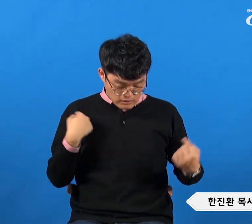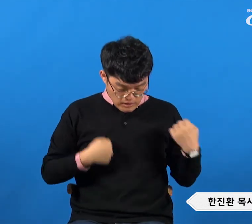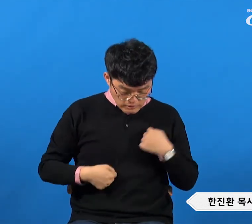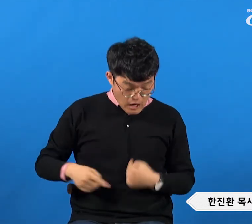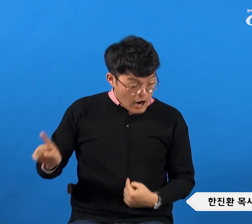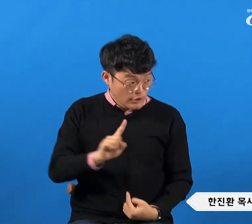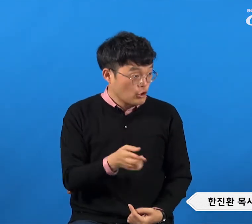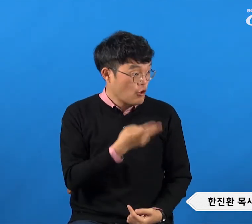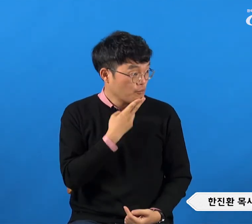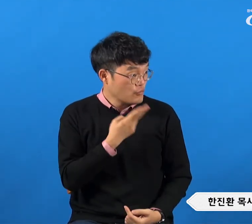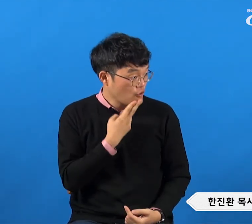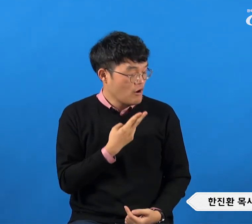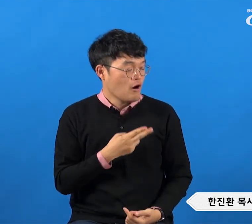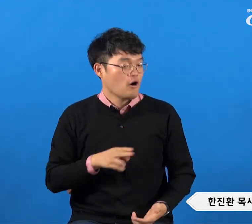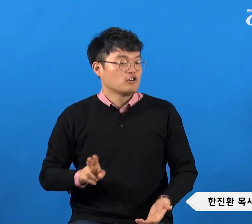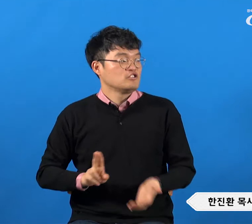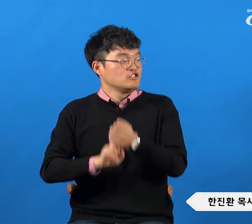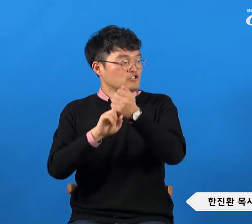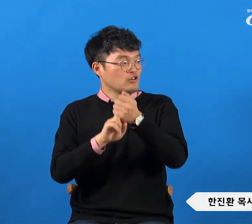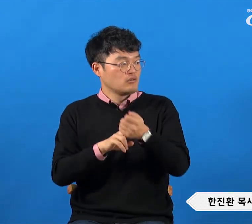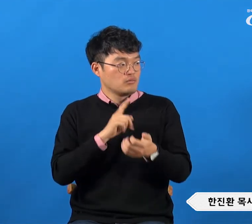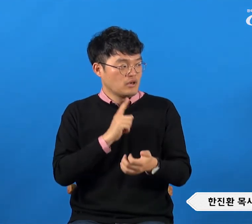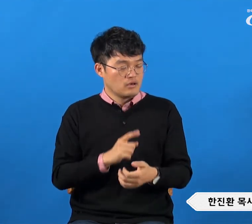안 다친 거 있지? 기적이지?